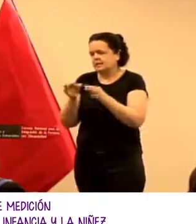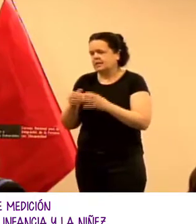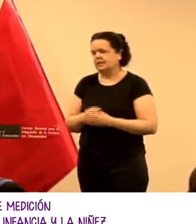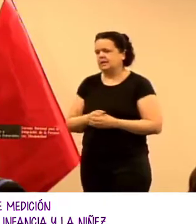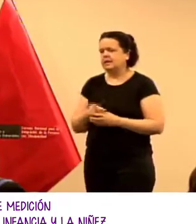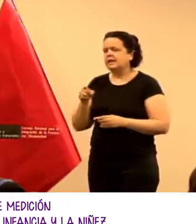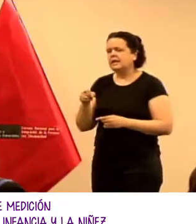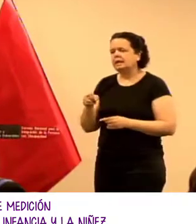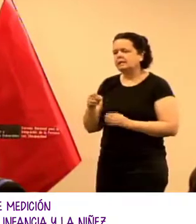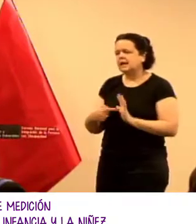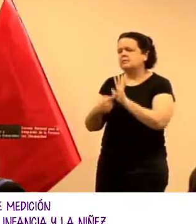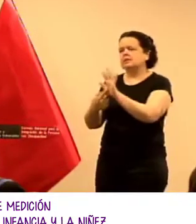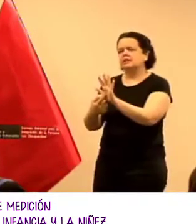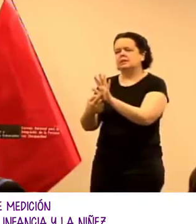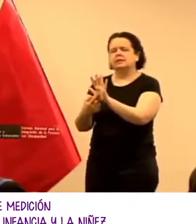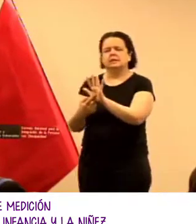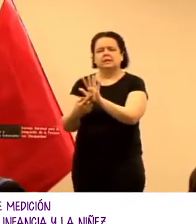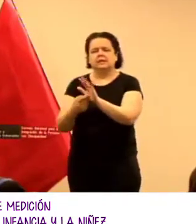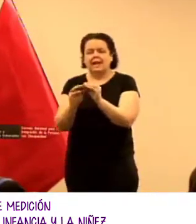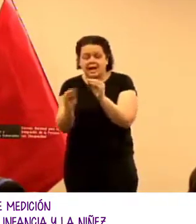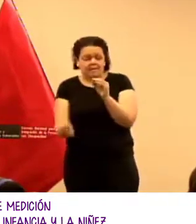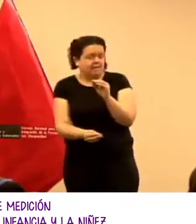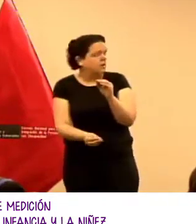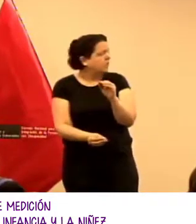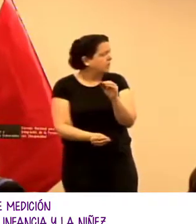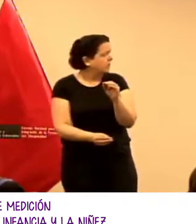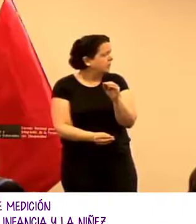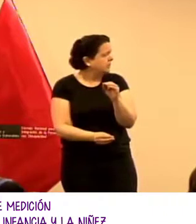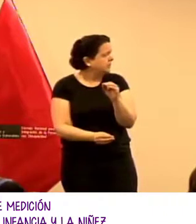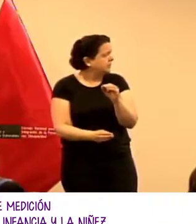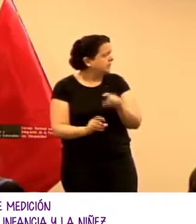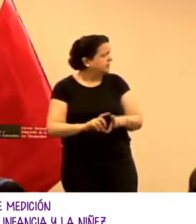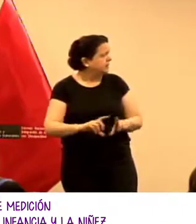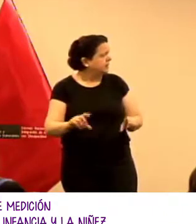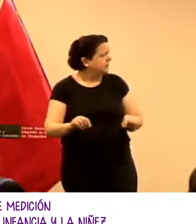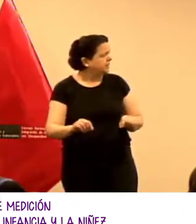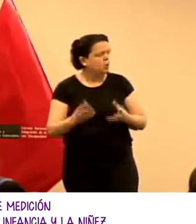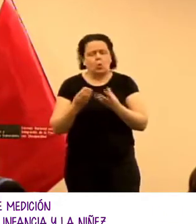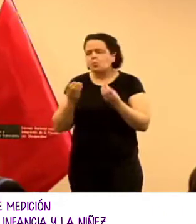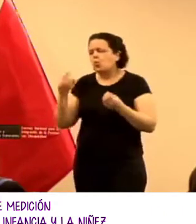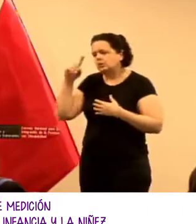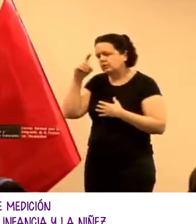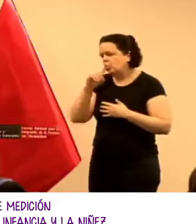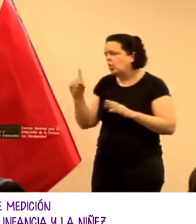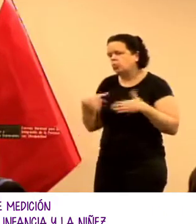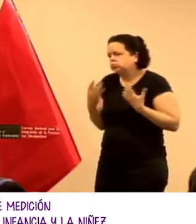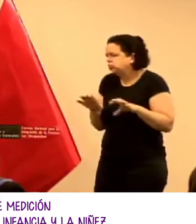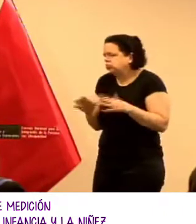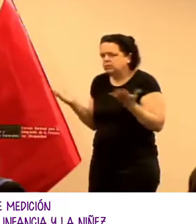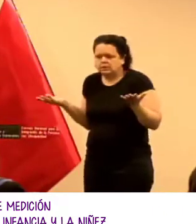que es la que aparece abajo en la pantalla, ¿no? Mucha dificultad o no puede